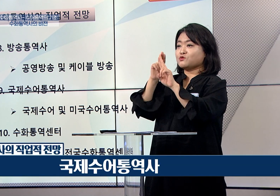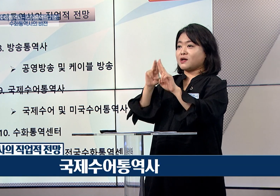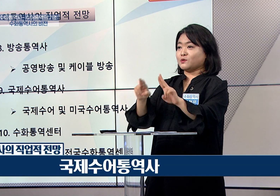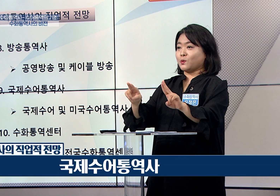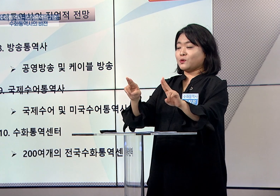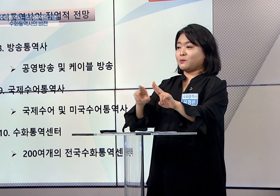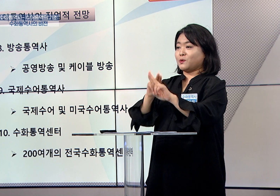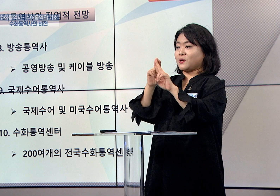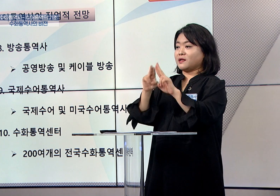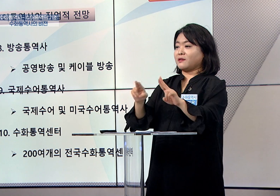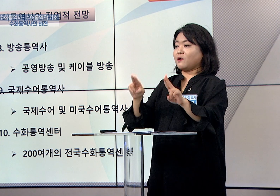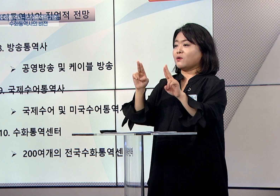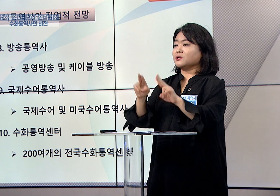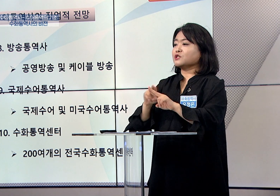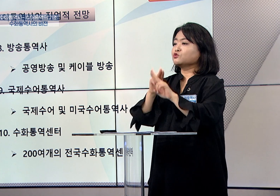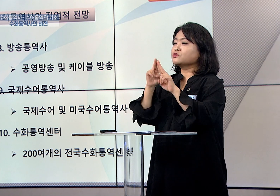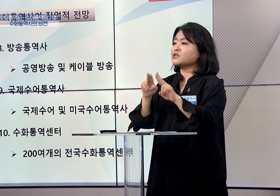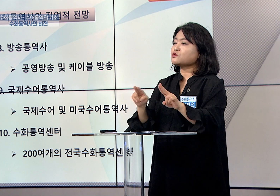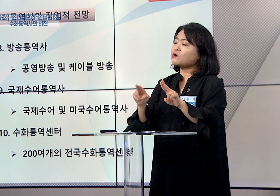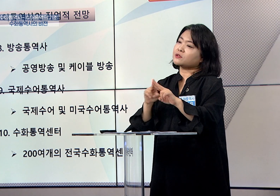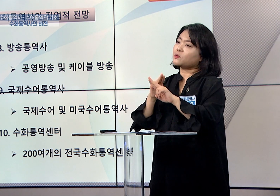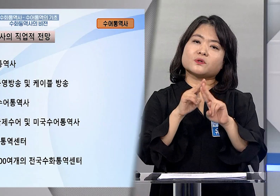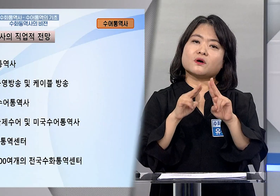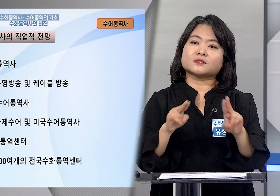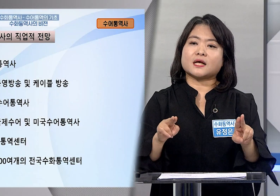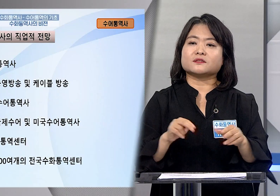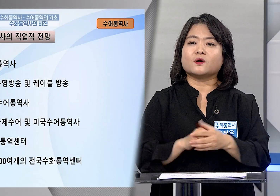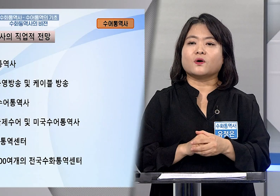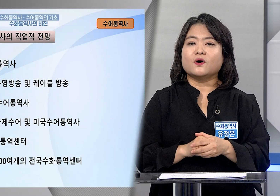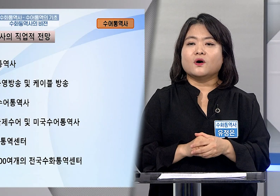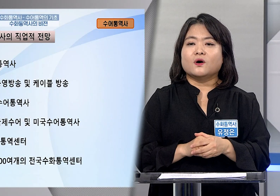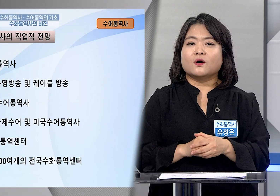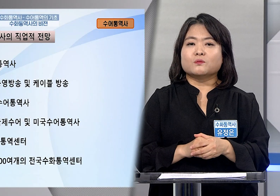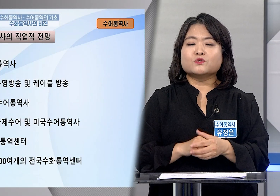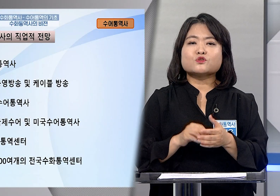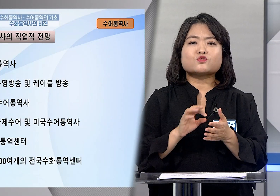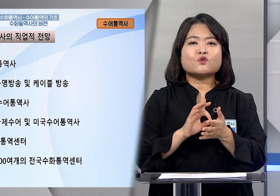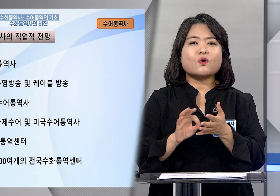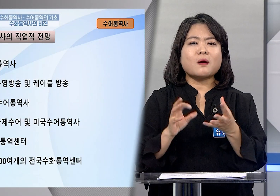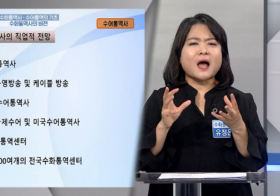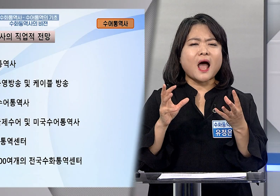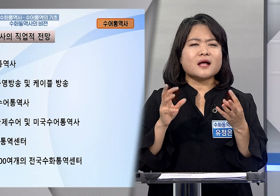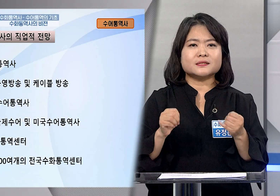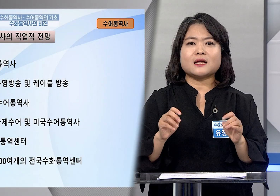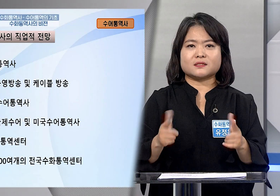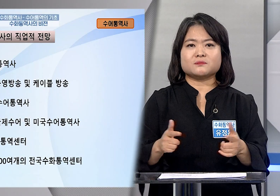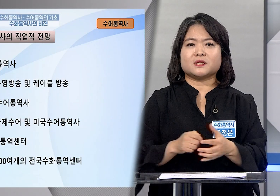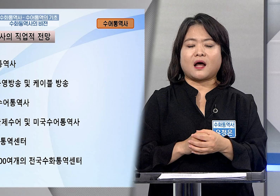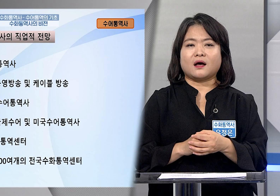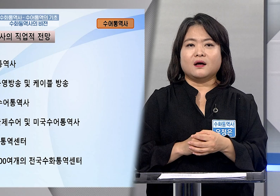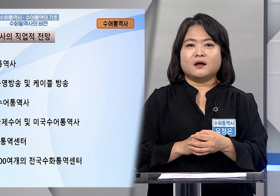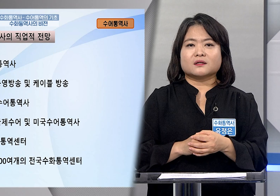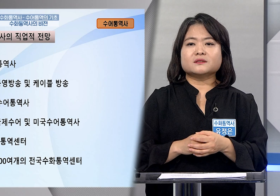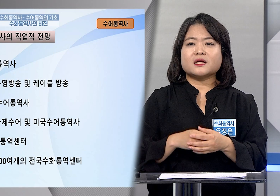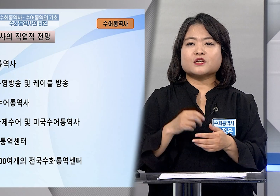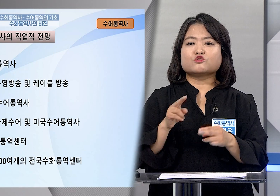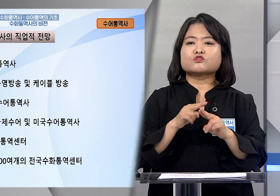국제수화는 이렇게 표현하는데요. 이 국제수화 통역사는요, 물론 수요가 많지는 않습니다. 근데 이